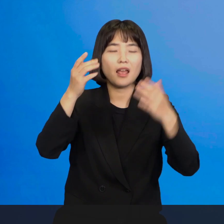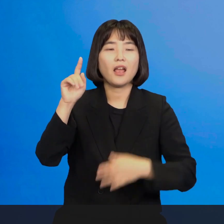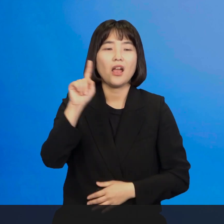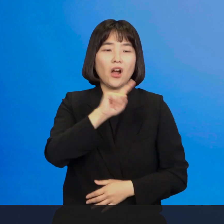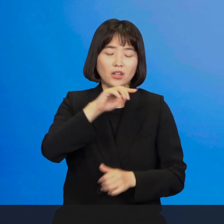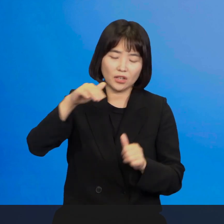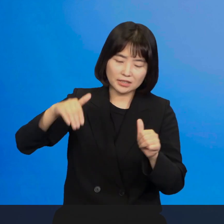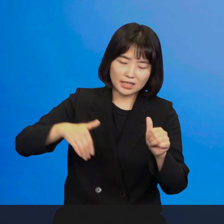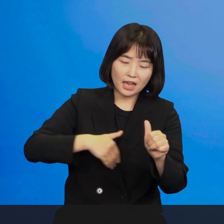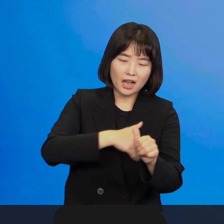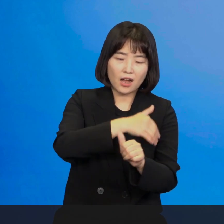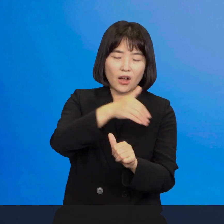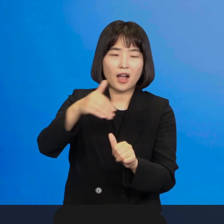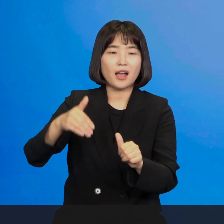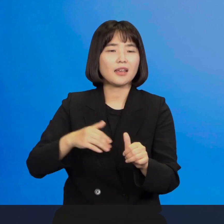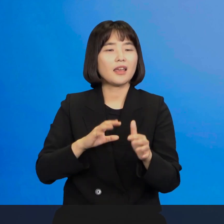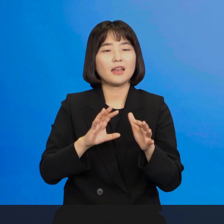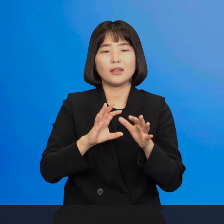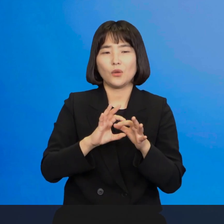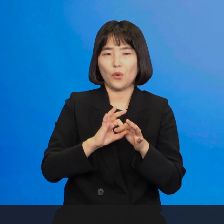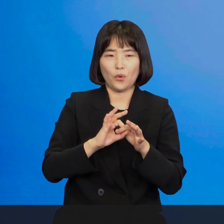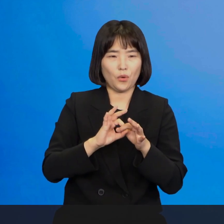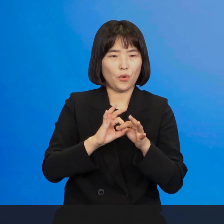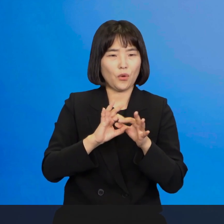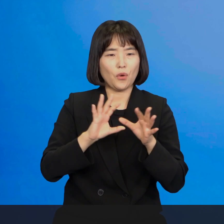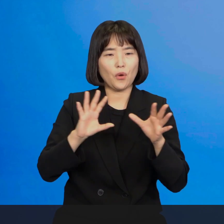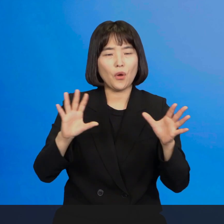예배하네. 어떤 상황에도